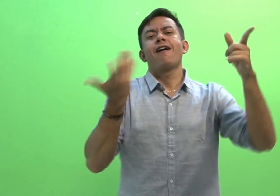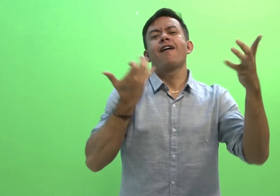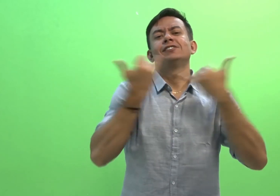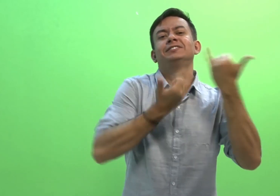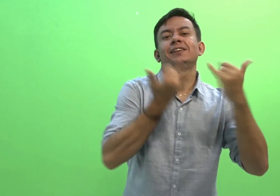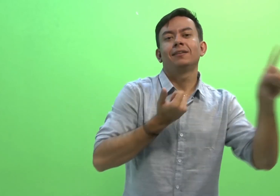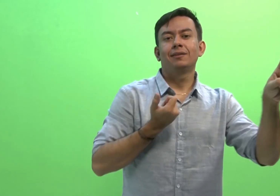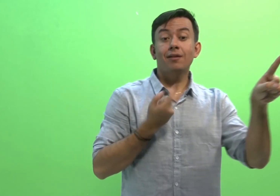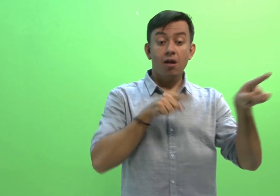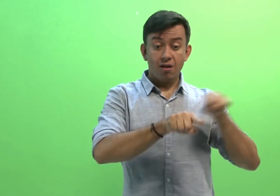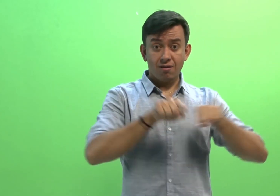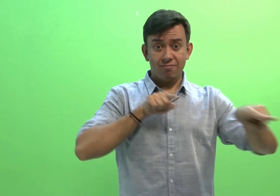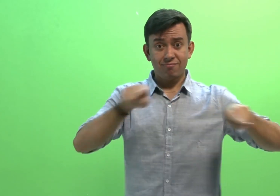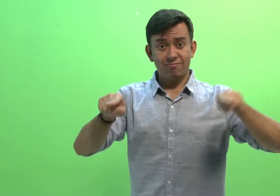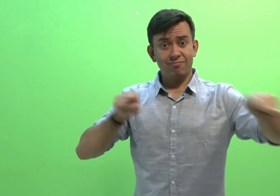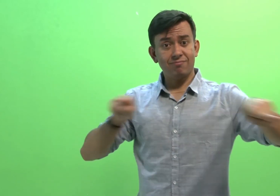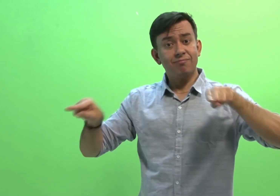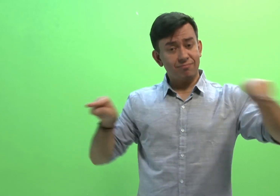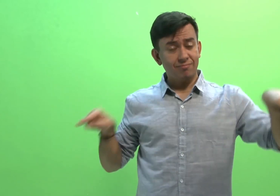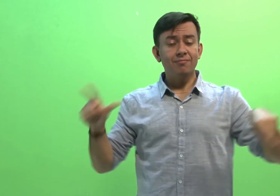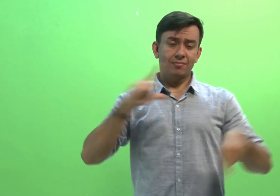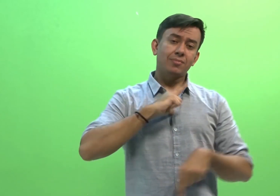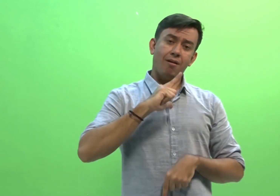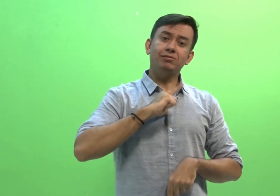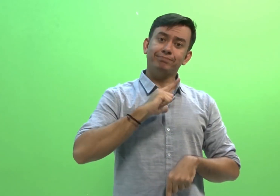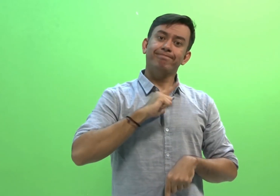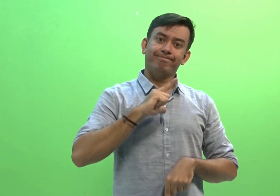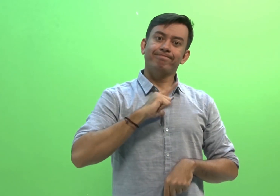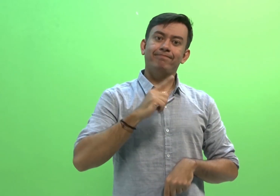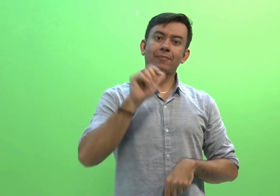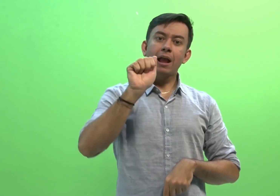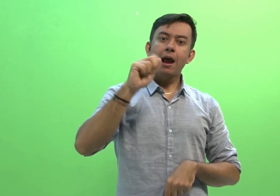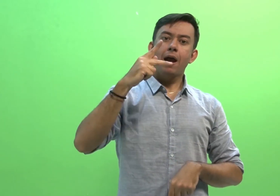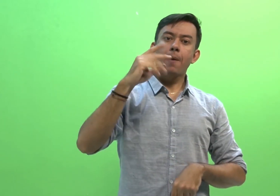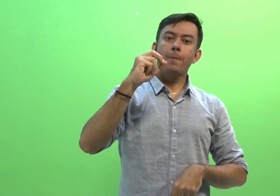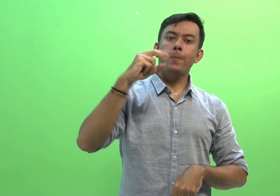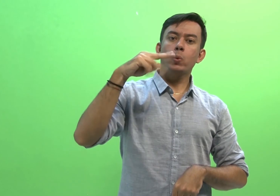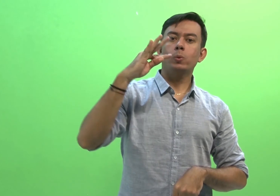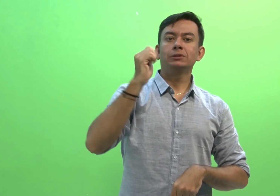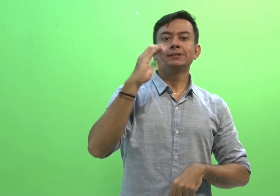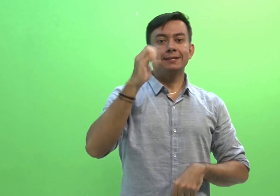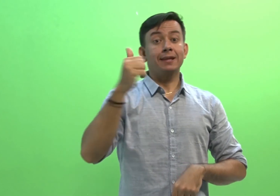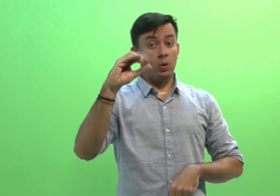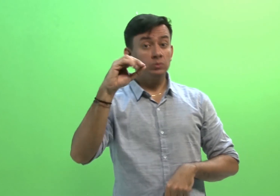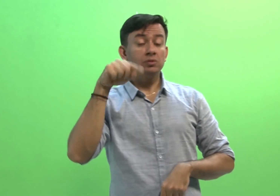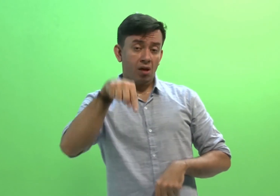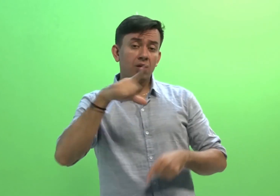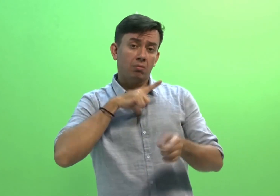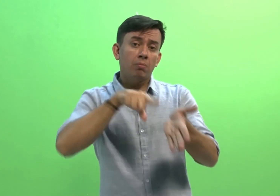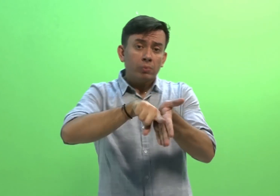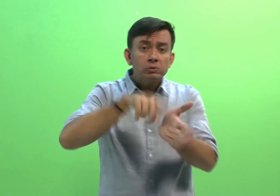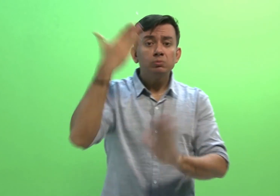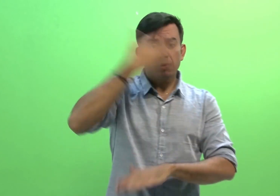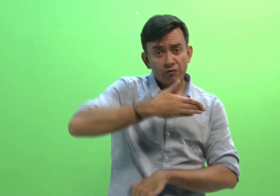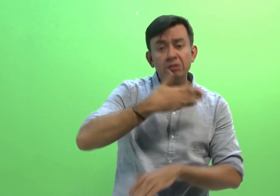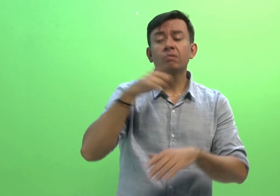Então, ele vai apontando o que ele deseja. Então, é uma apontação. E as pesquisas